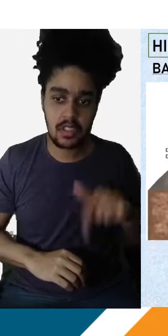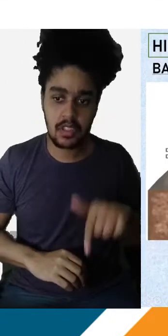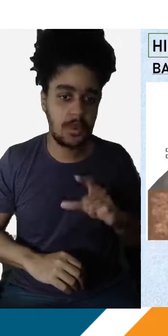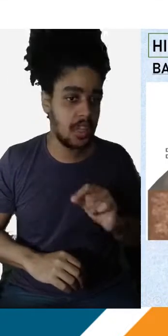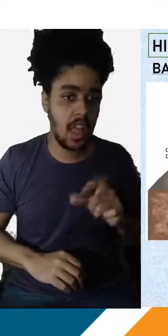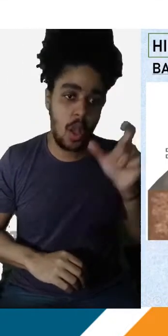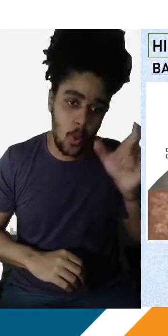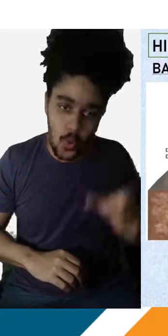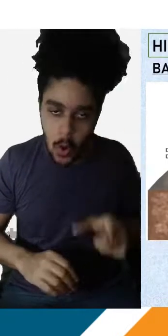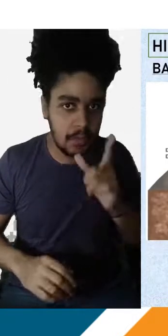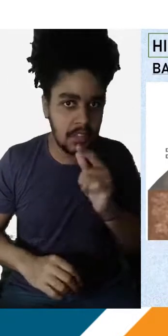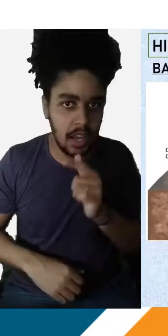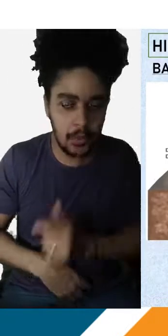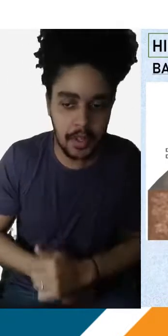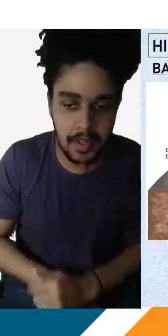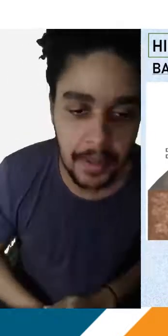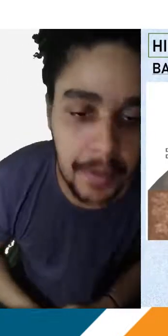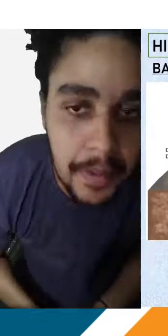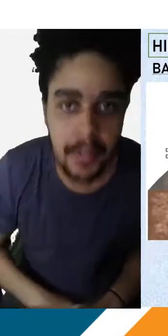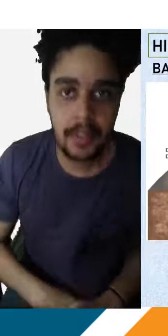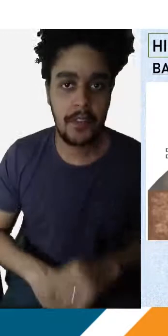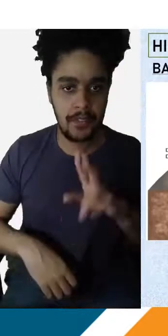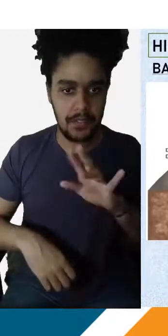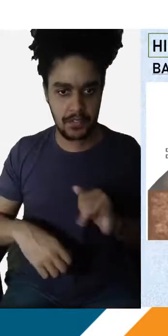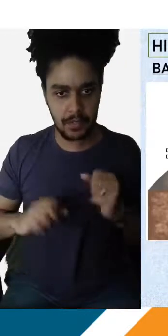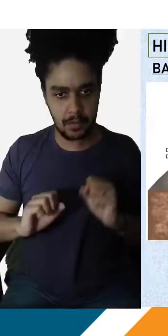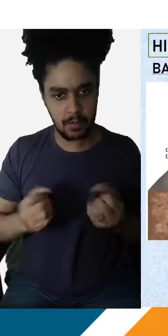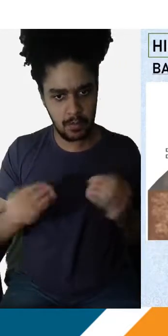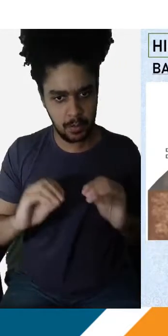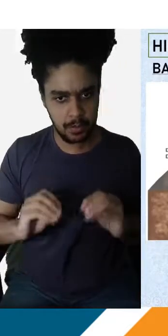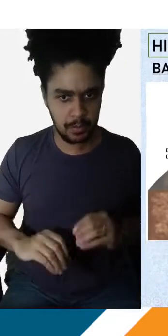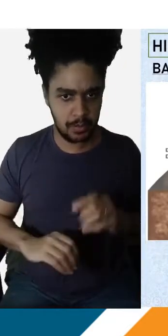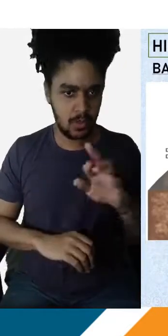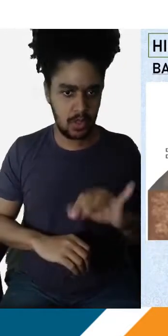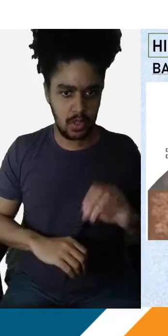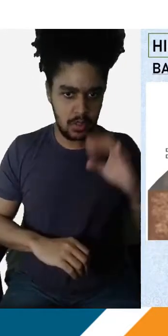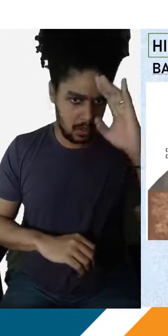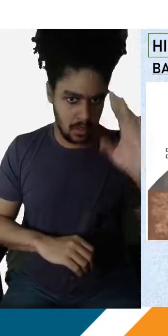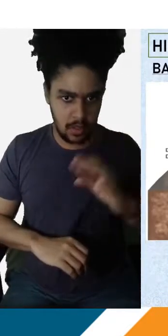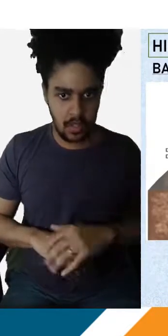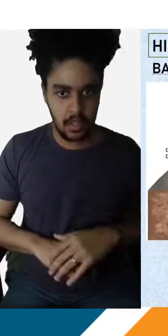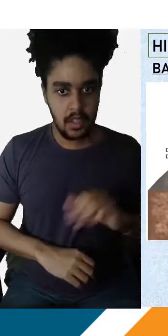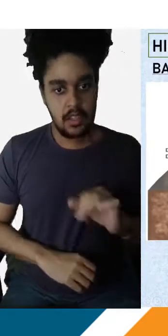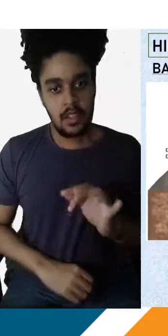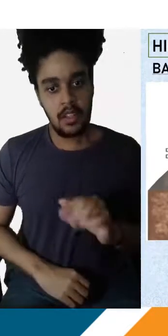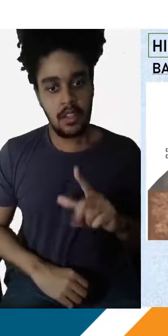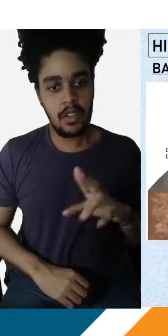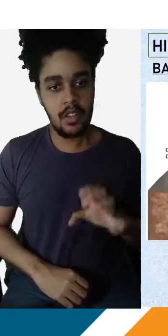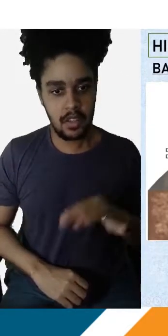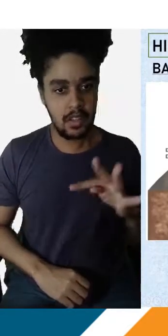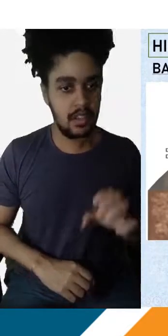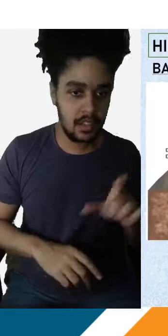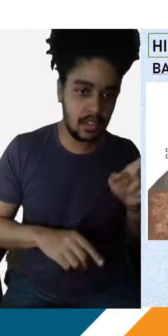corpo d'água menor que vai abastecer o rio principal. Olhem aqui, esse é um afluente,